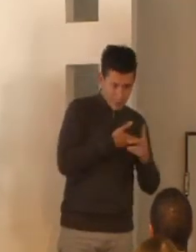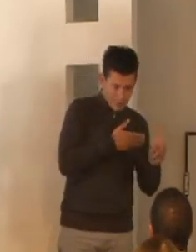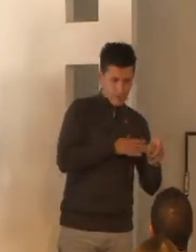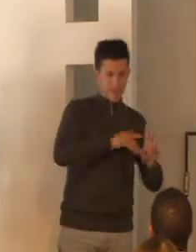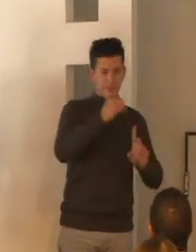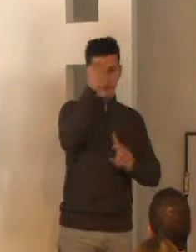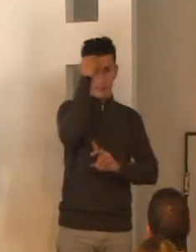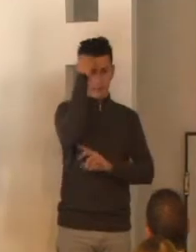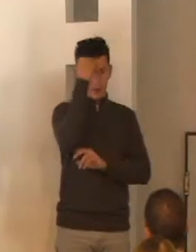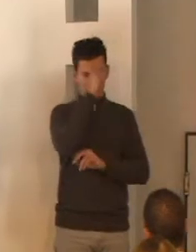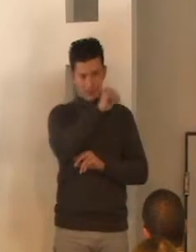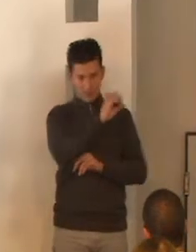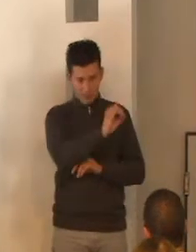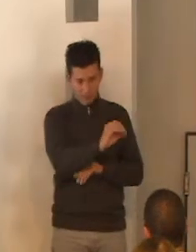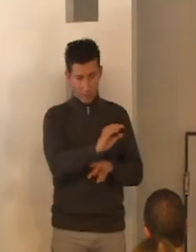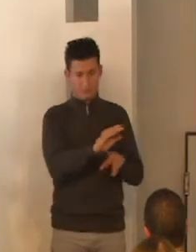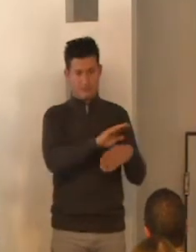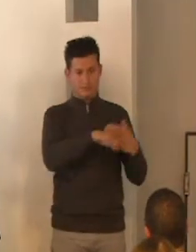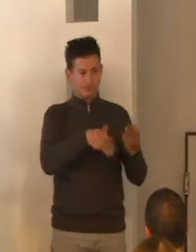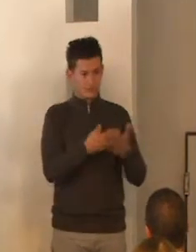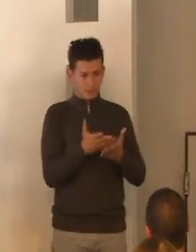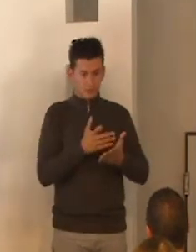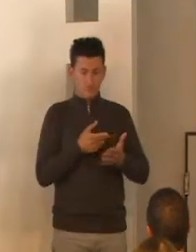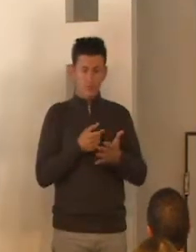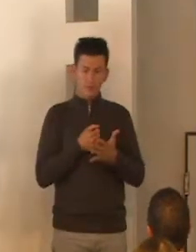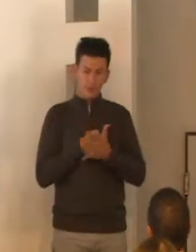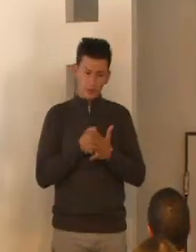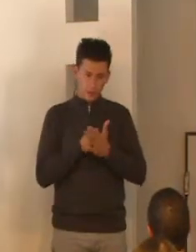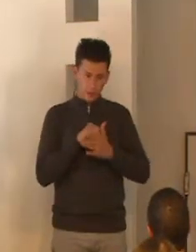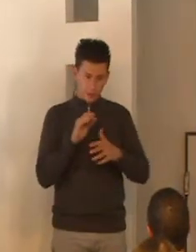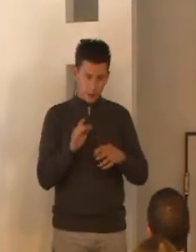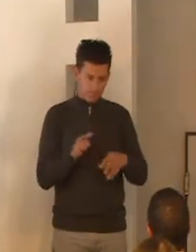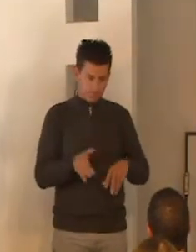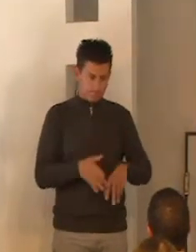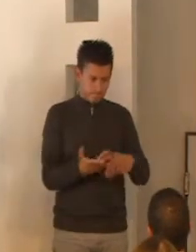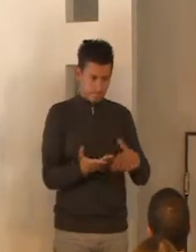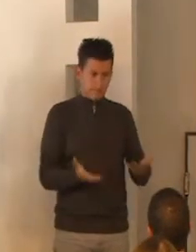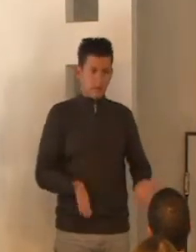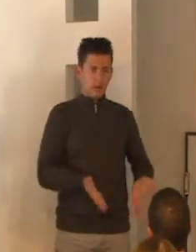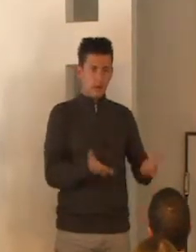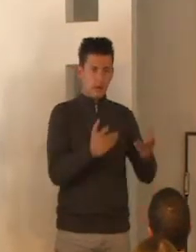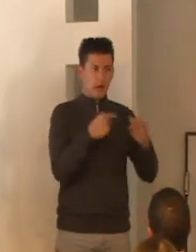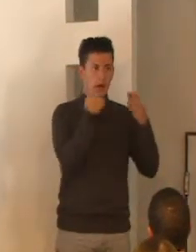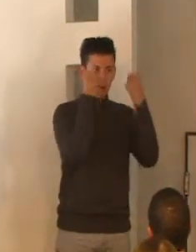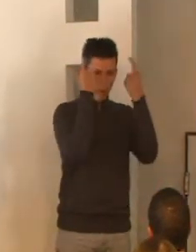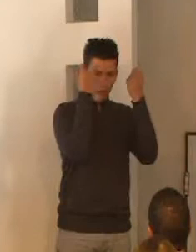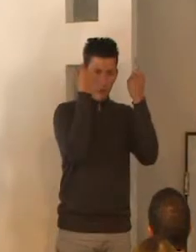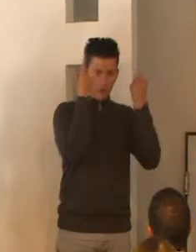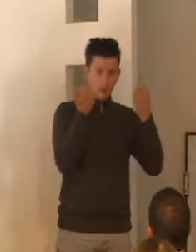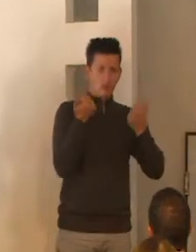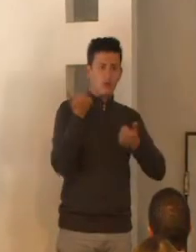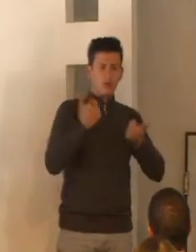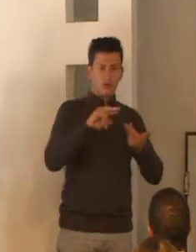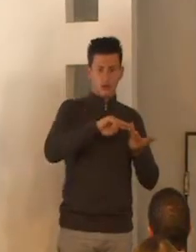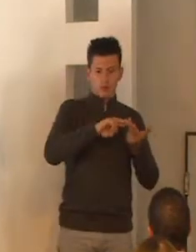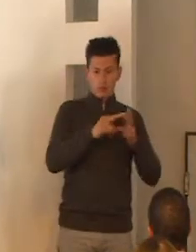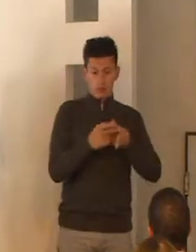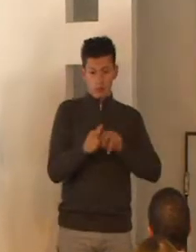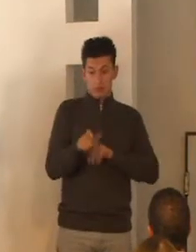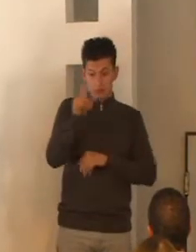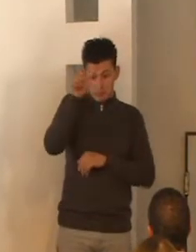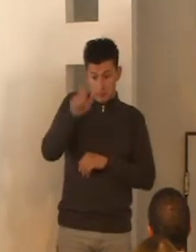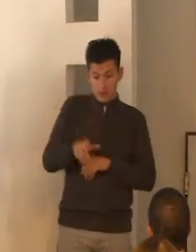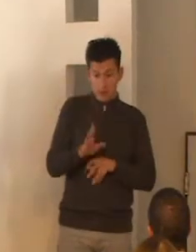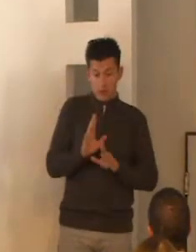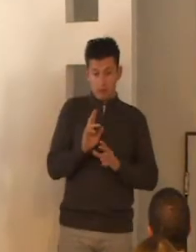para tratar de generar comprensiones al respecto de que el hecho de que una persona